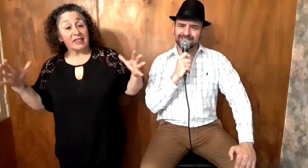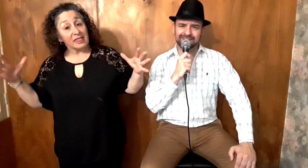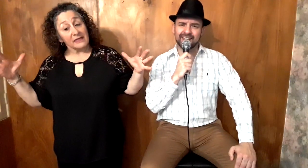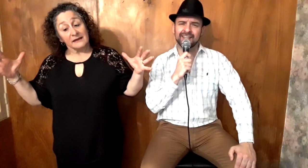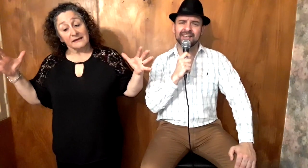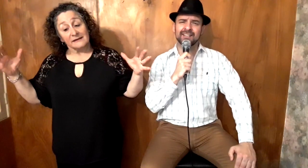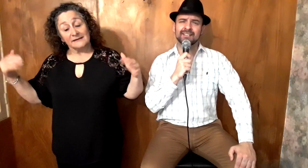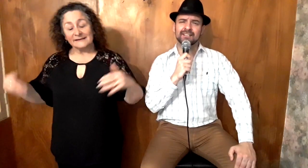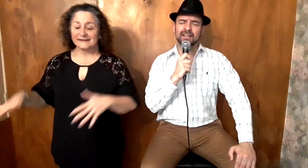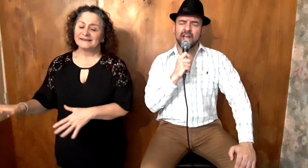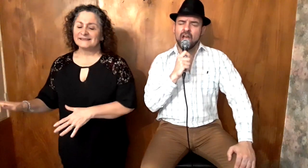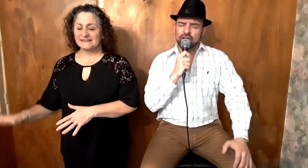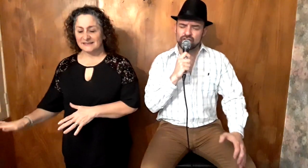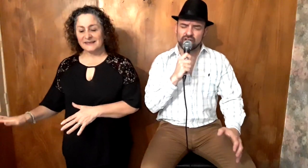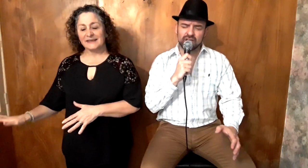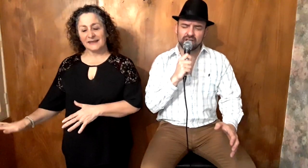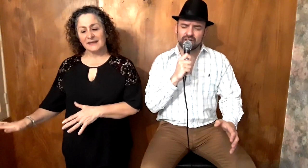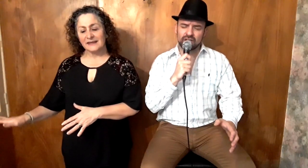gigante,